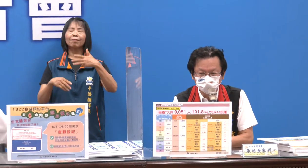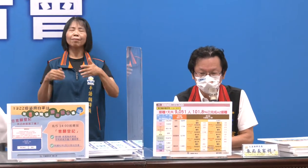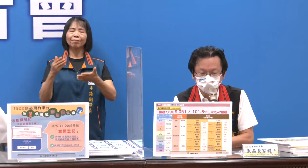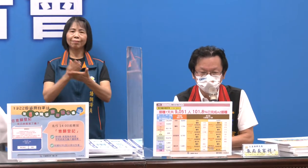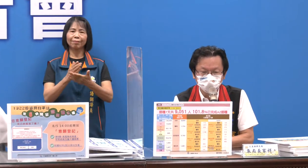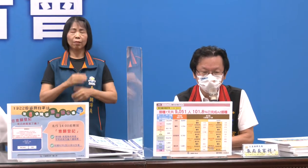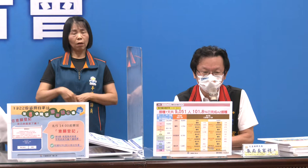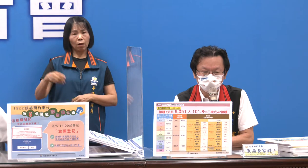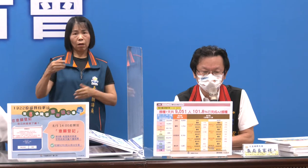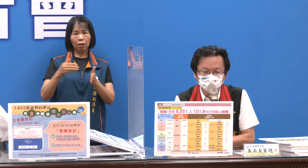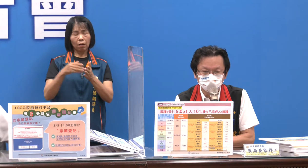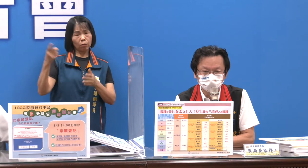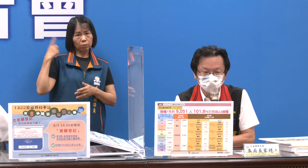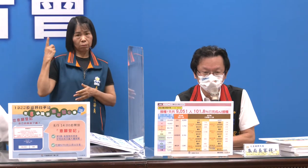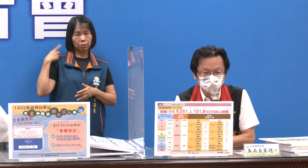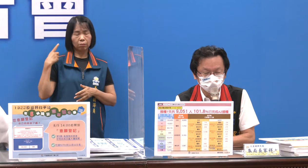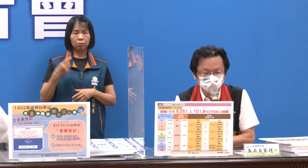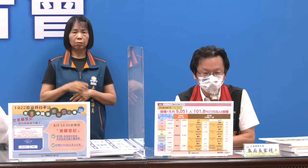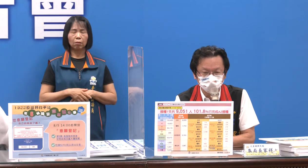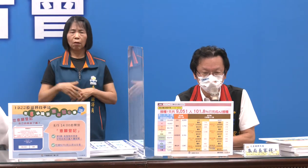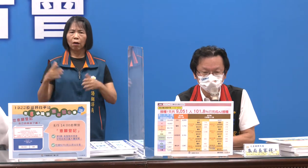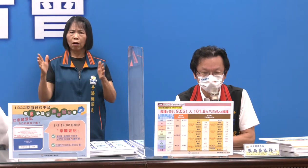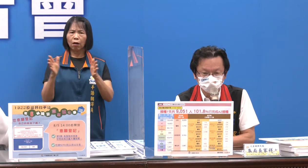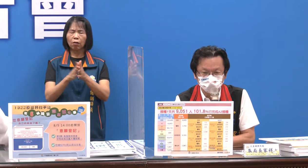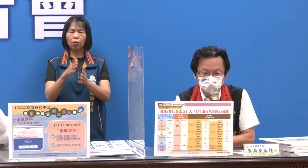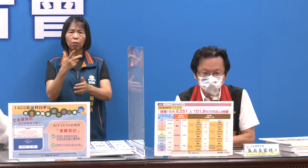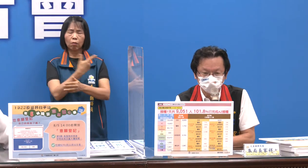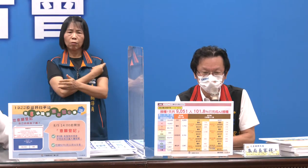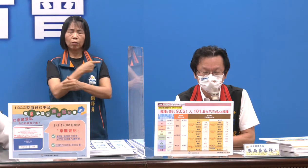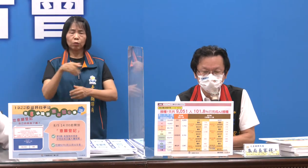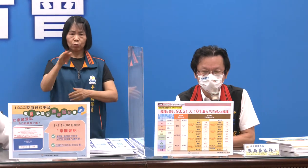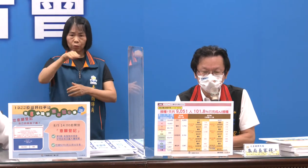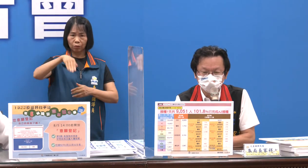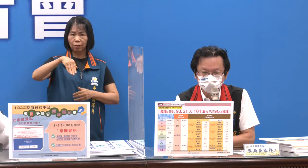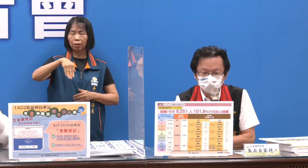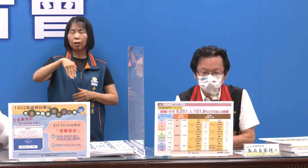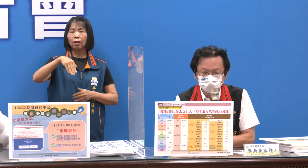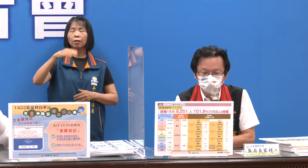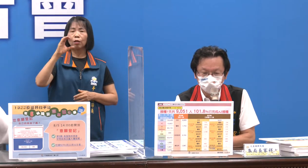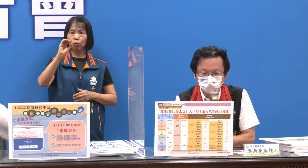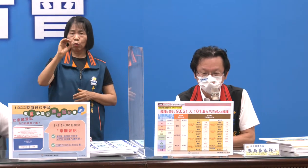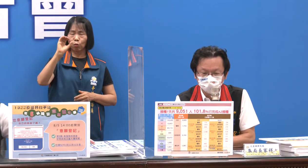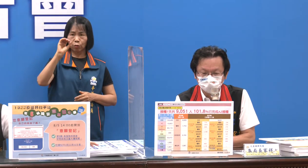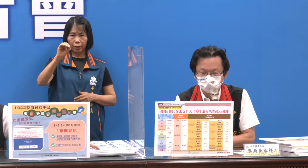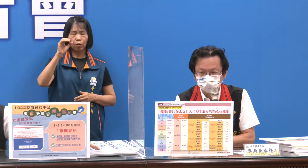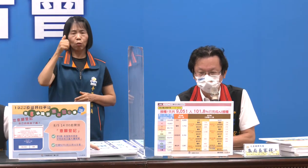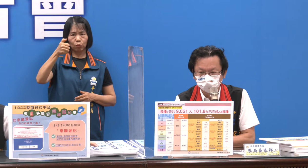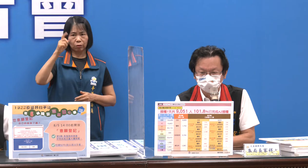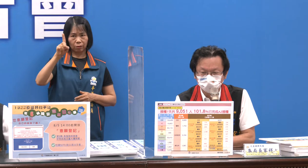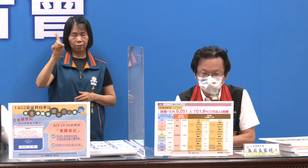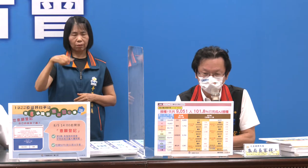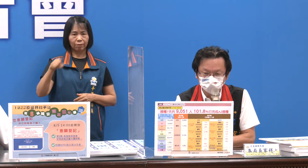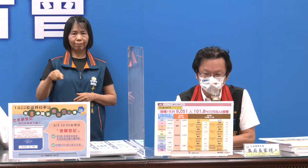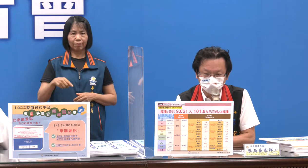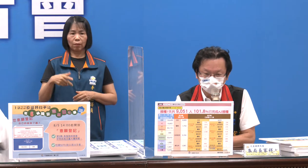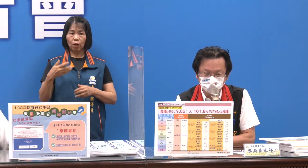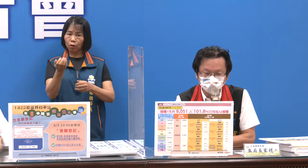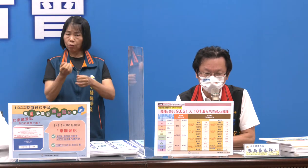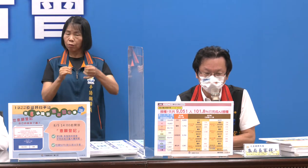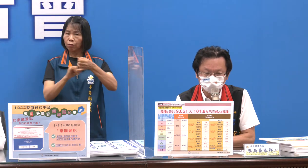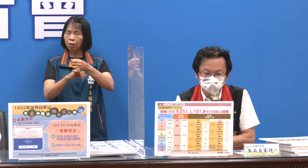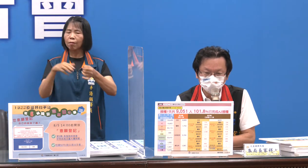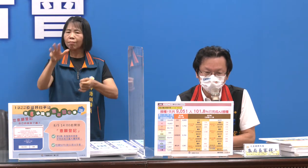昨天为止哈，那总共接种了9051人哈。那这一次的预约呢，那只有8000多人